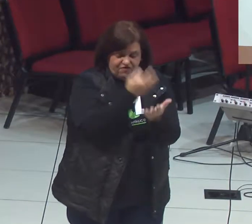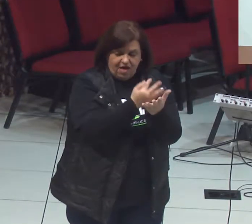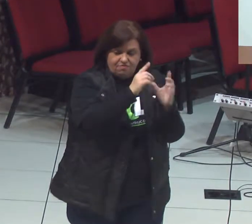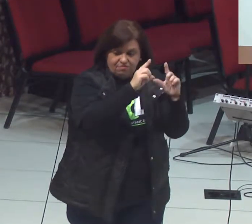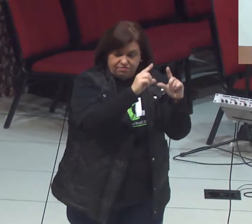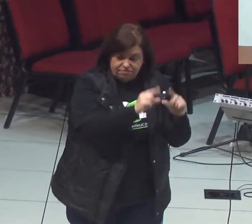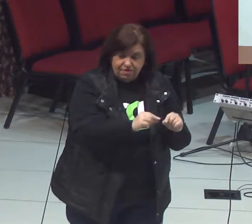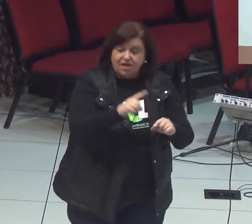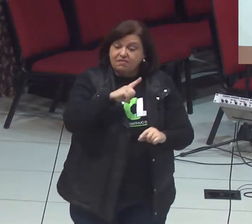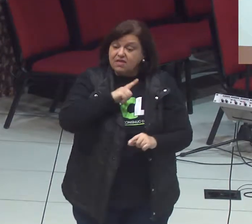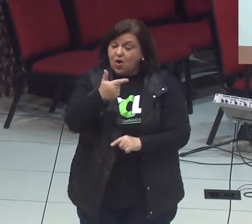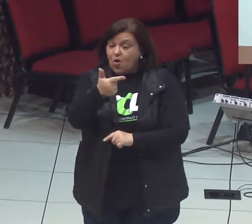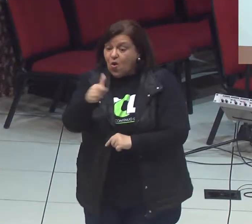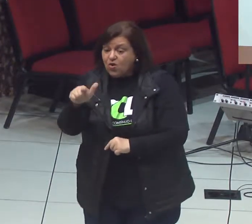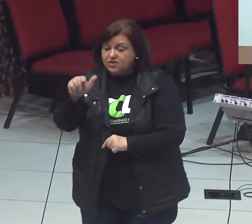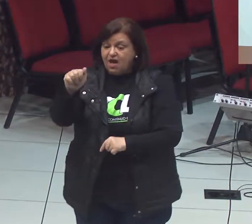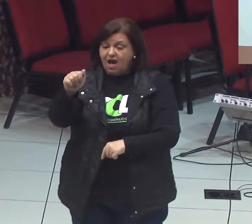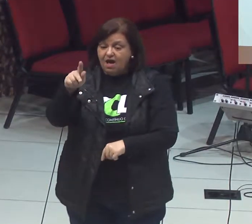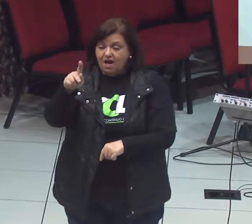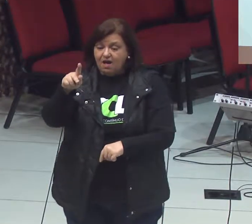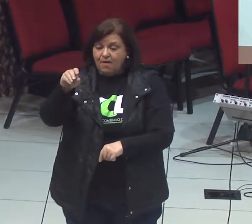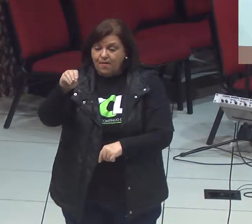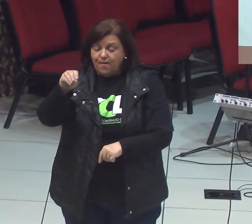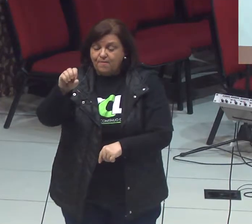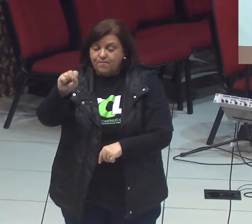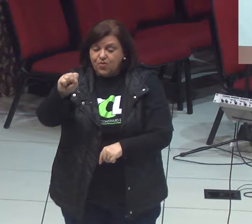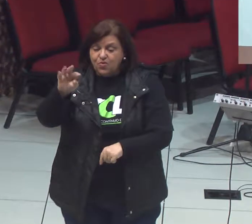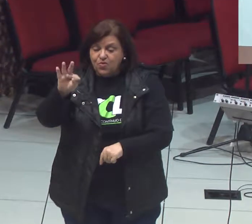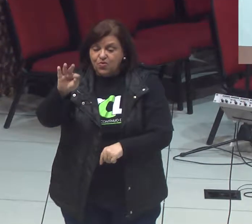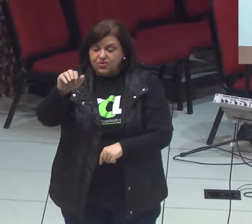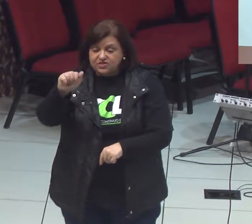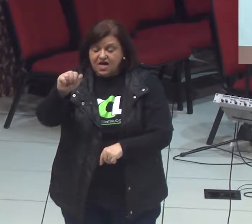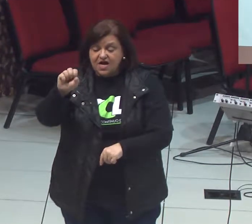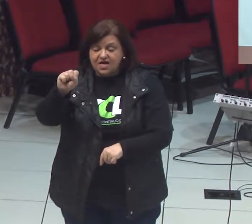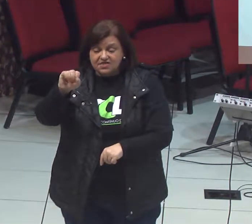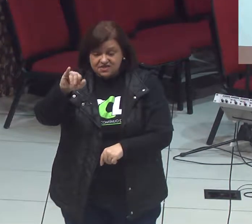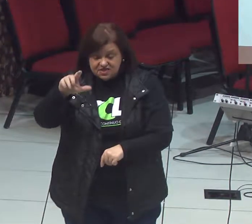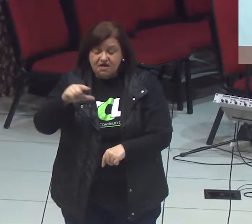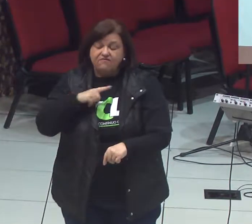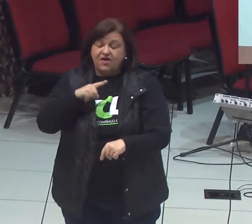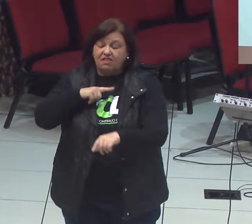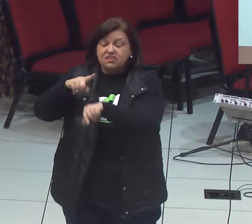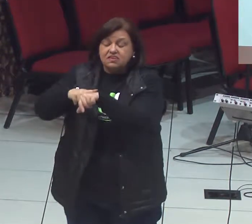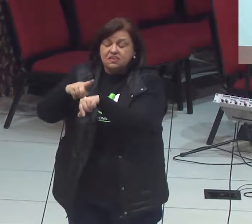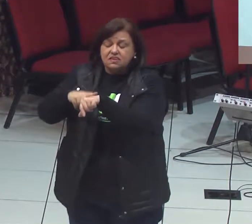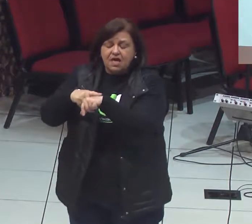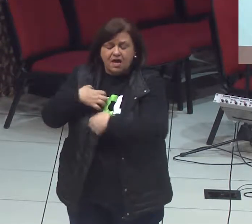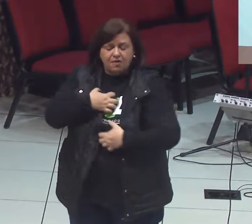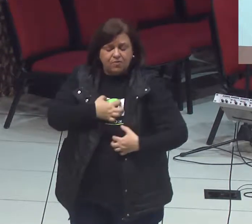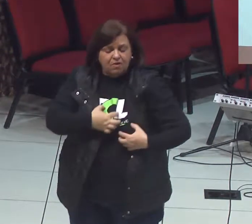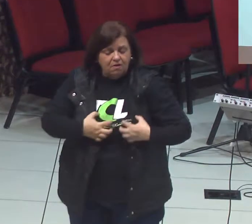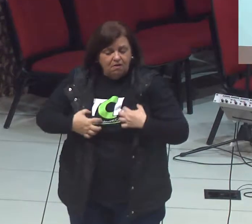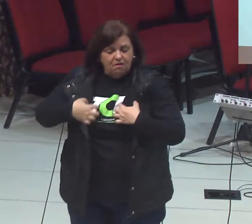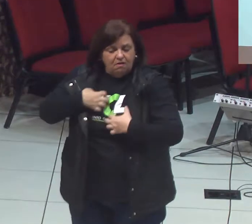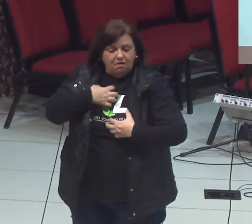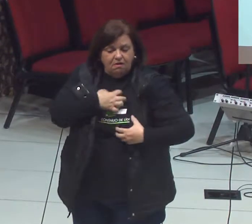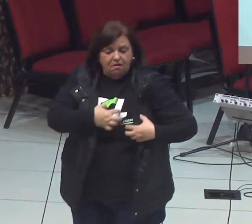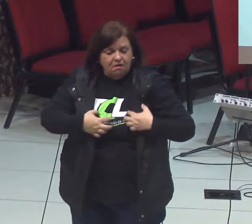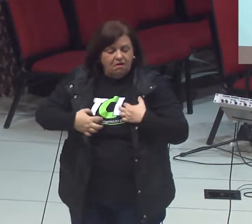dias, sobrevirão tempos angustiosos, ele afirma. Ou seja,